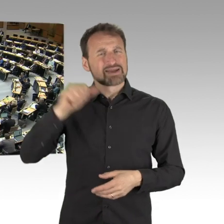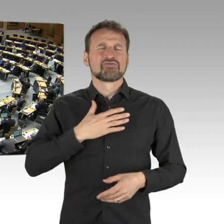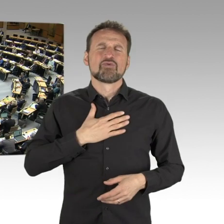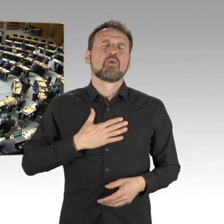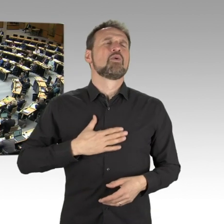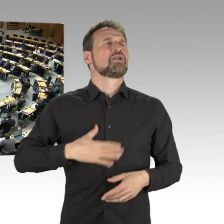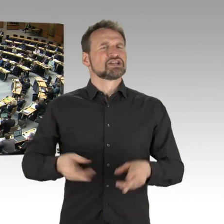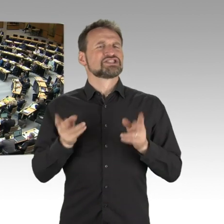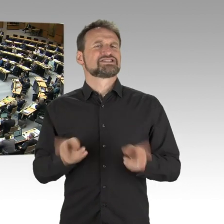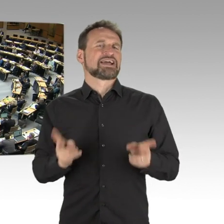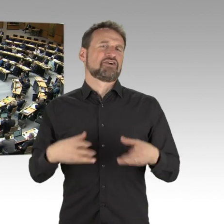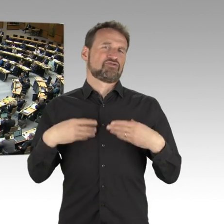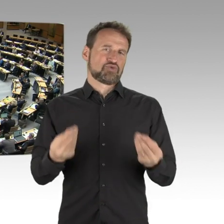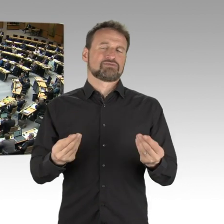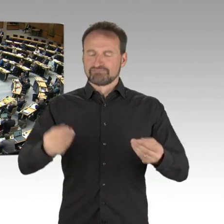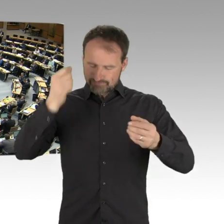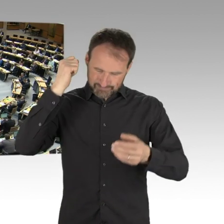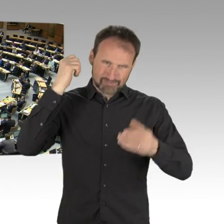Aufmerksamkeit.